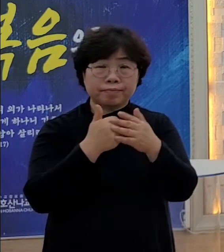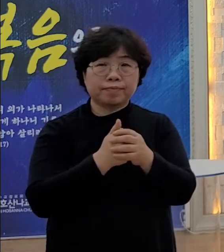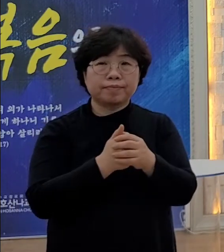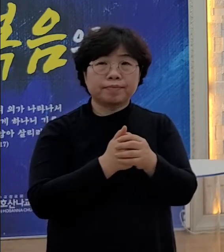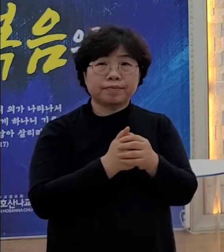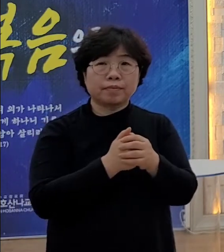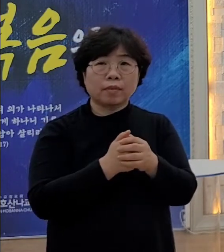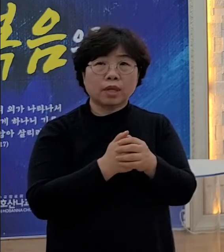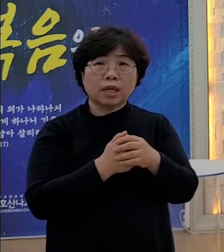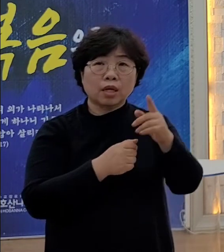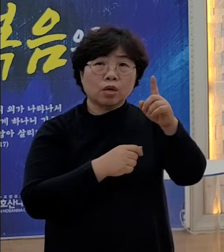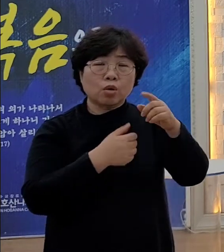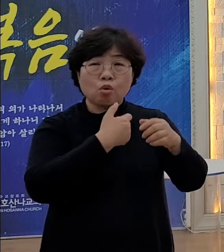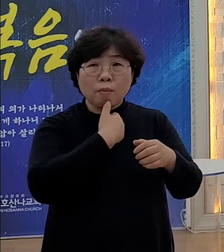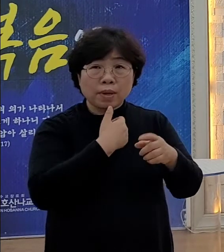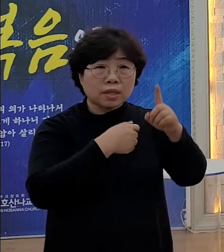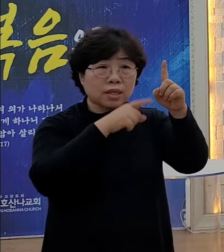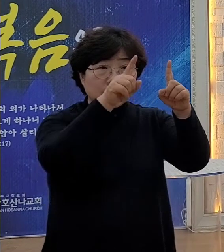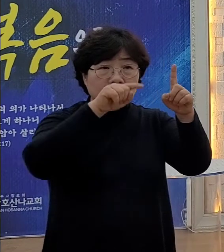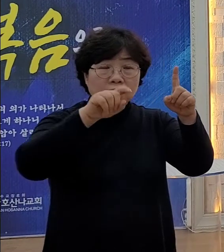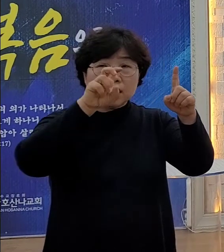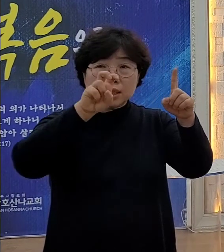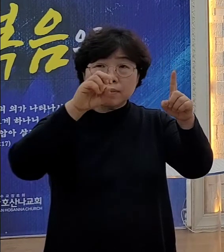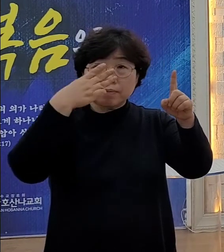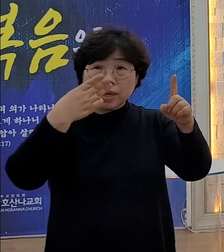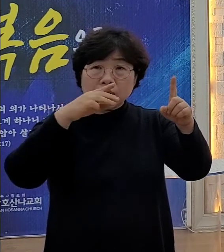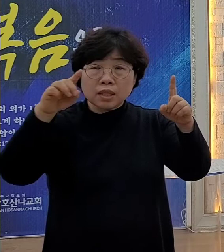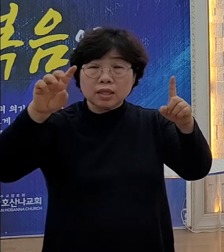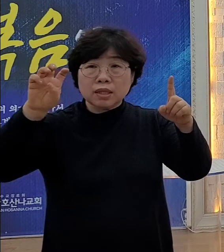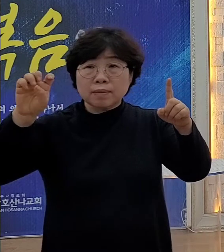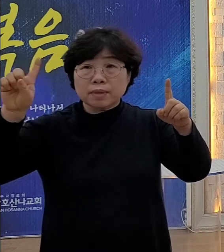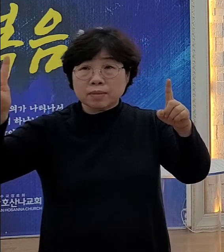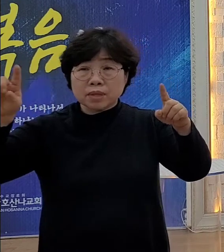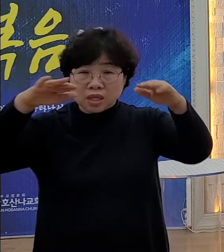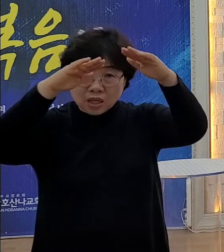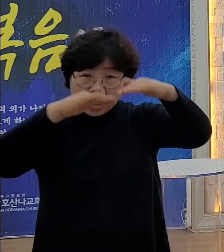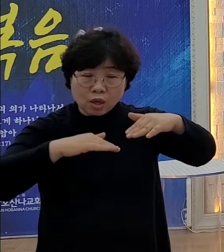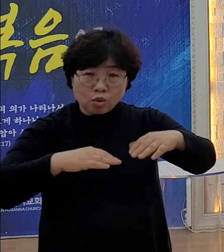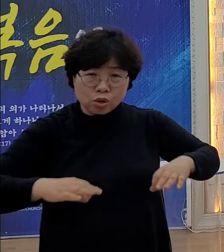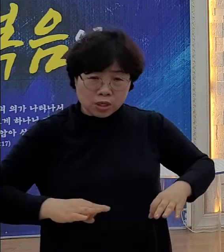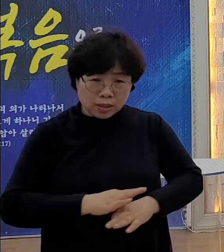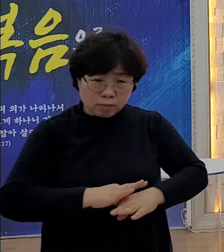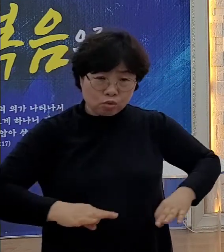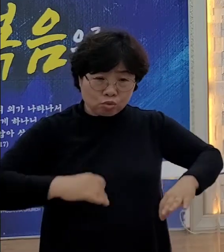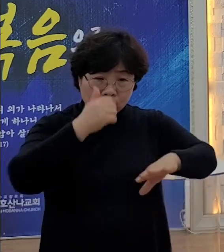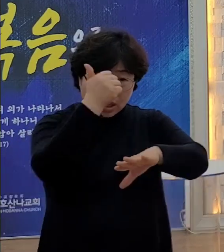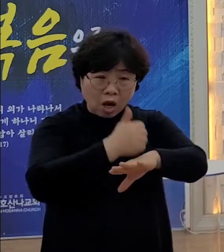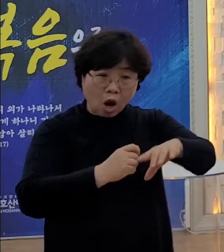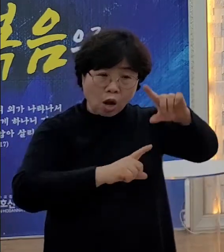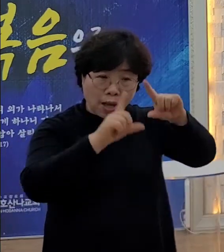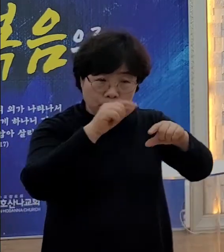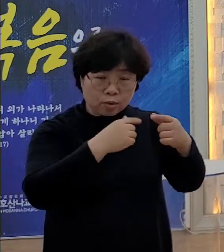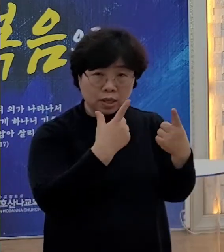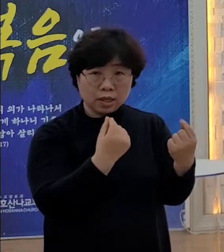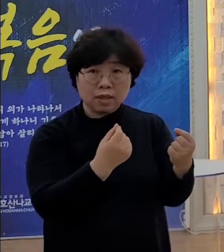말씀합니다. 이게 불이에요. 하나님 없이 떠나 사는 것을 하나님이 내버려 주셨다 했잖아요. 이게 불경건이라